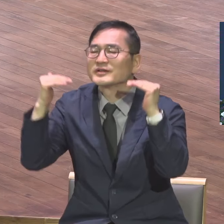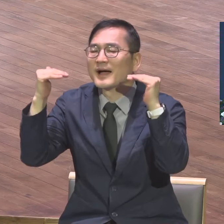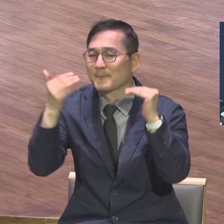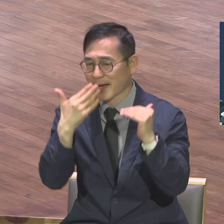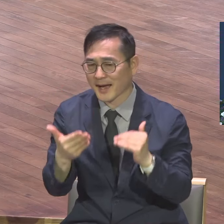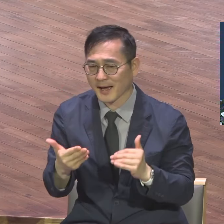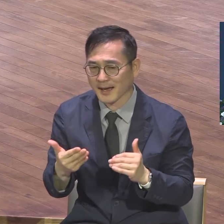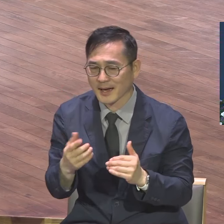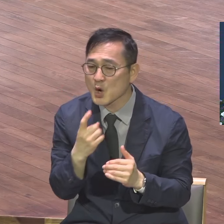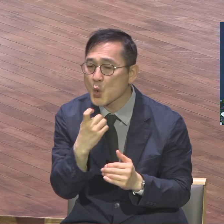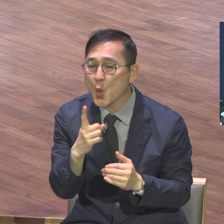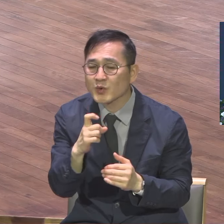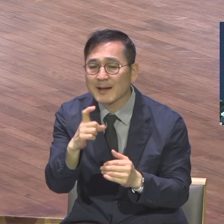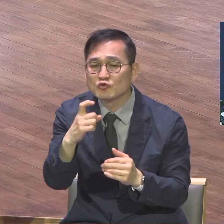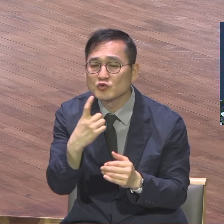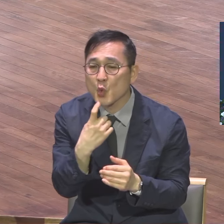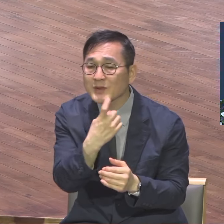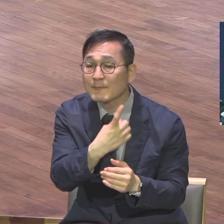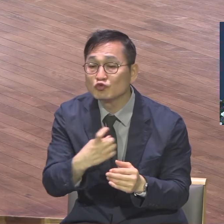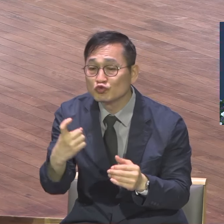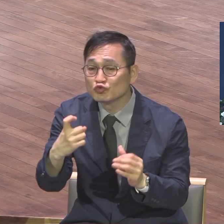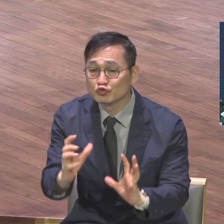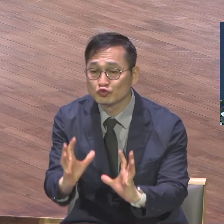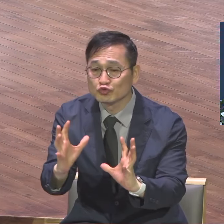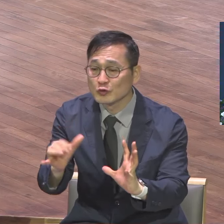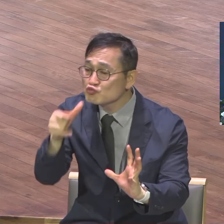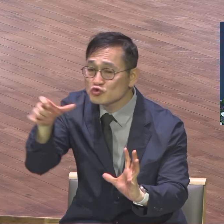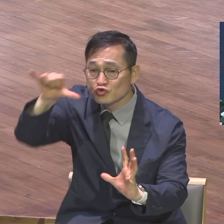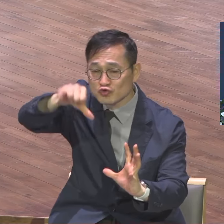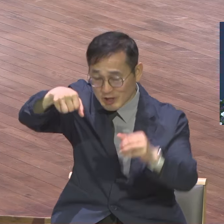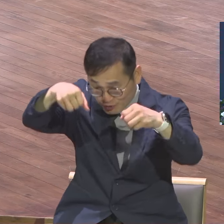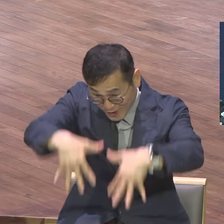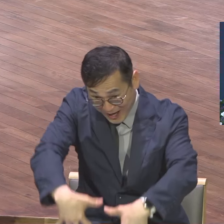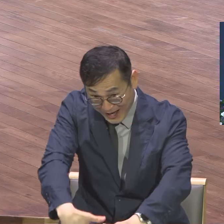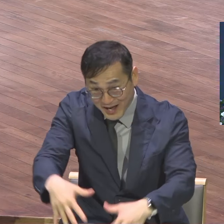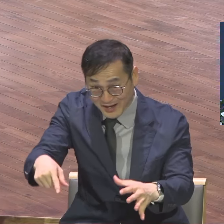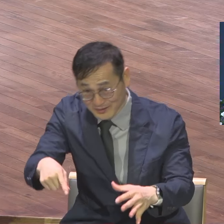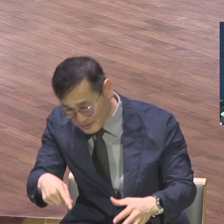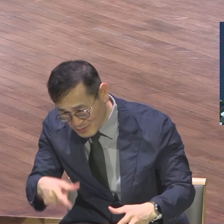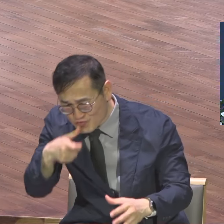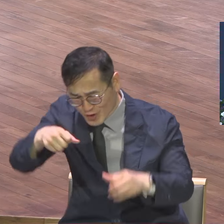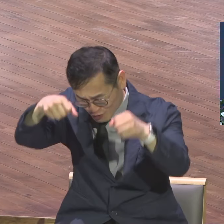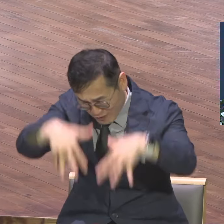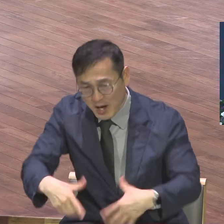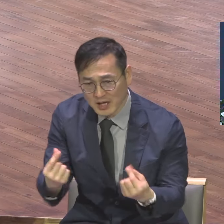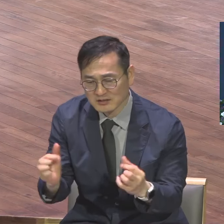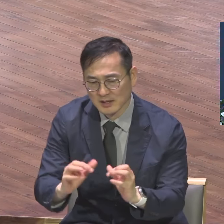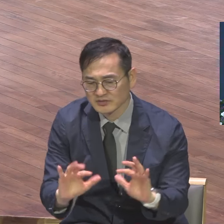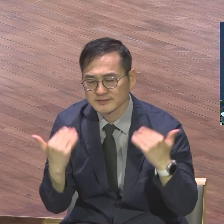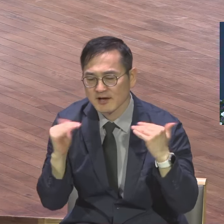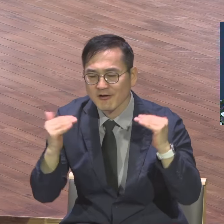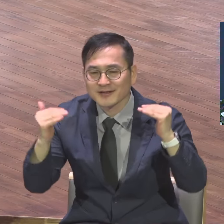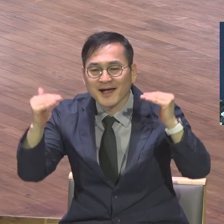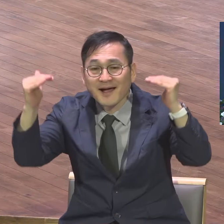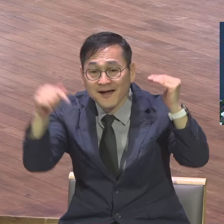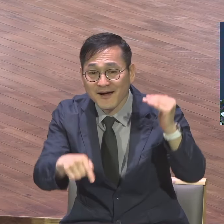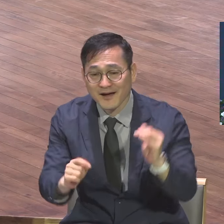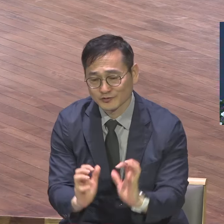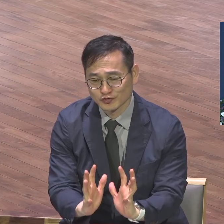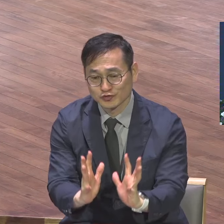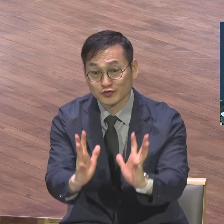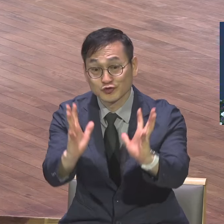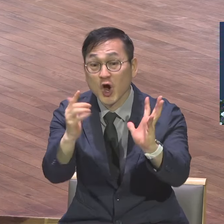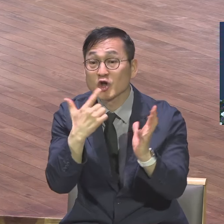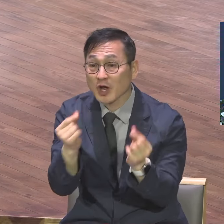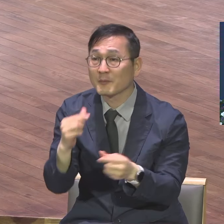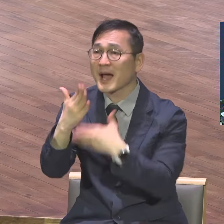다 쏟아져. 그런데 콩나물 자라. 여러분이 매주와 들어도 뭔 말인지 몰라도 자꾸 교회 자꾸 나와 듣다가 보니까 여러분 모르게